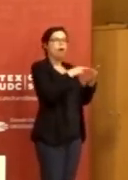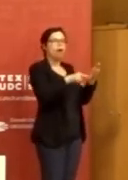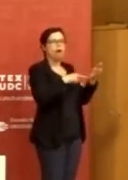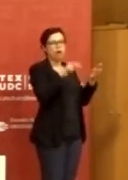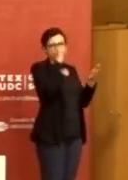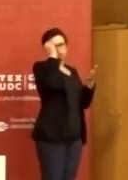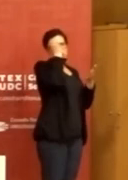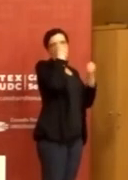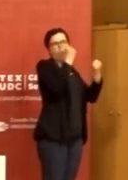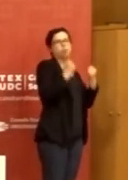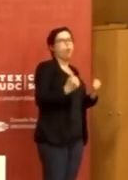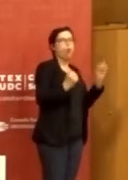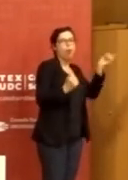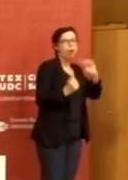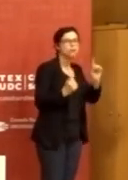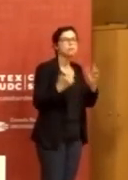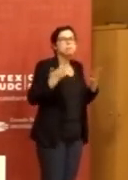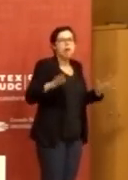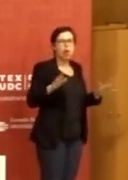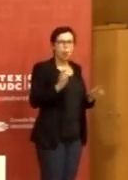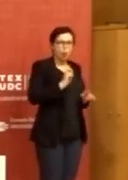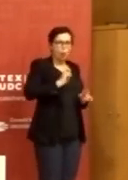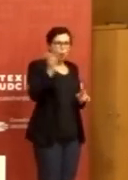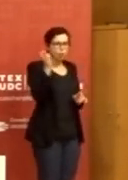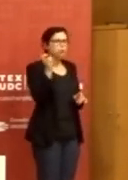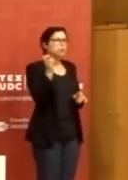de perfiles de chicos, sí pueden hacer muchas labores